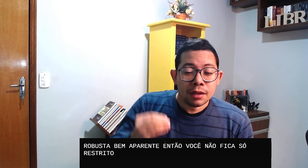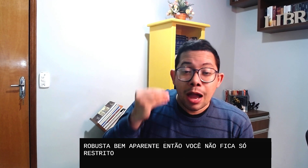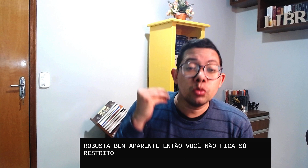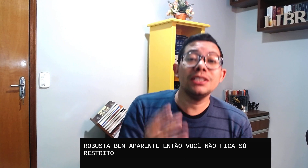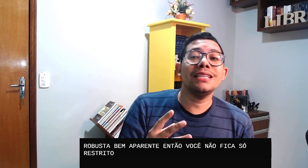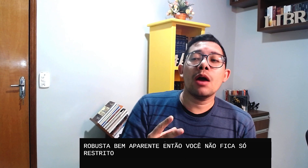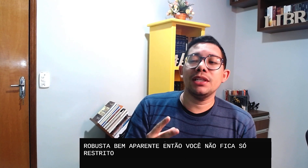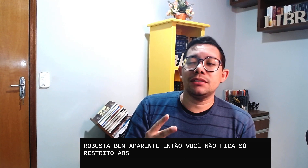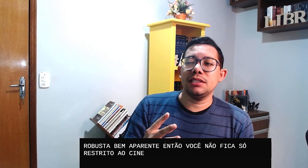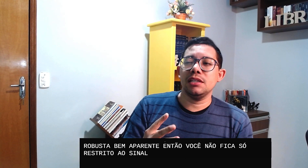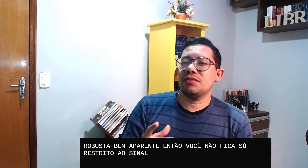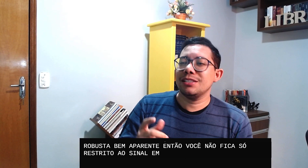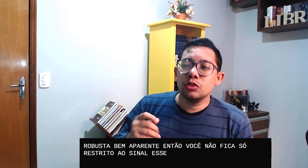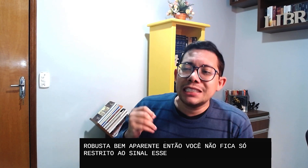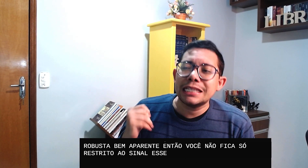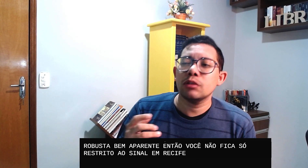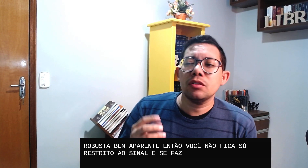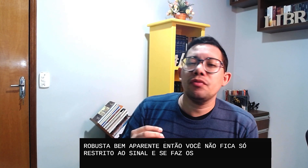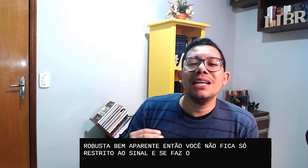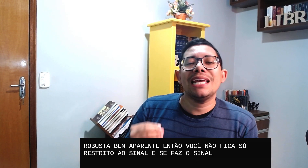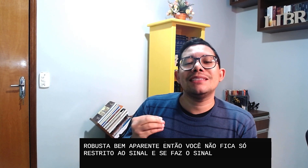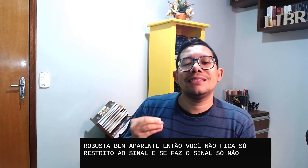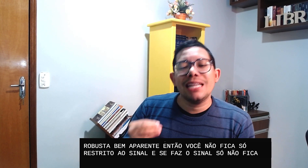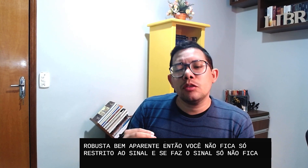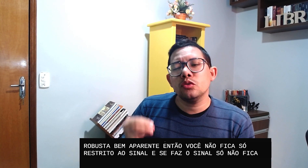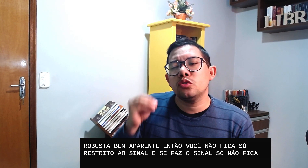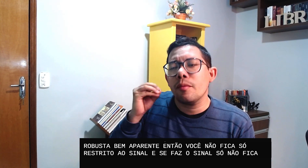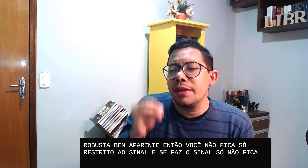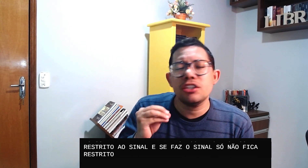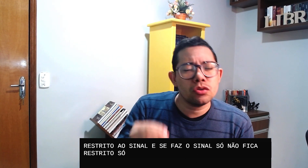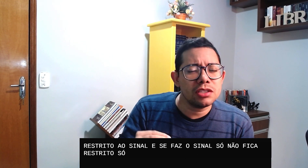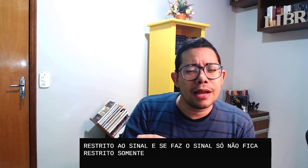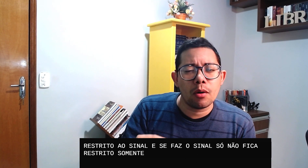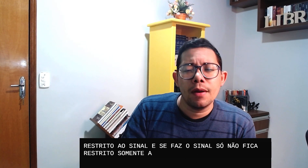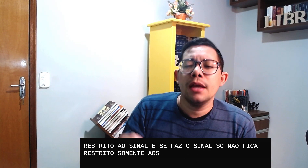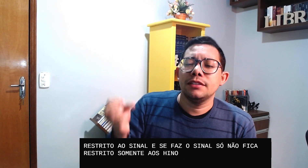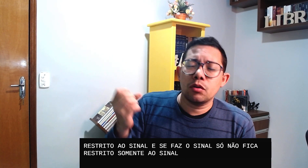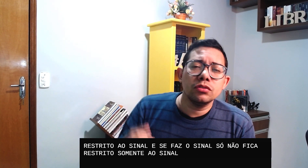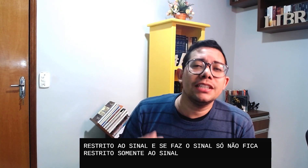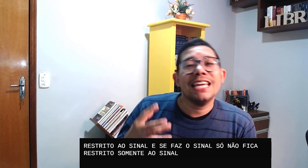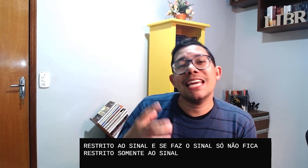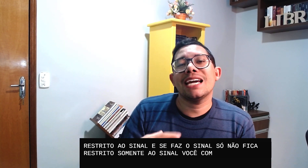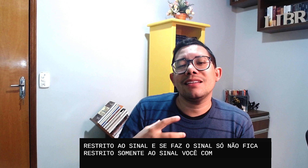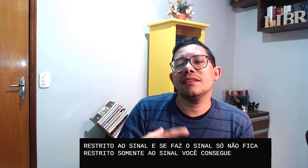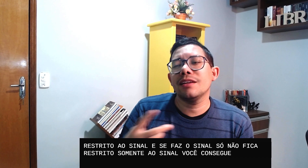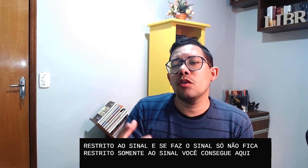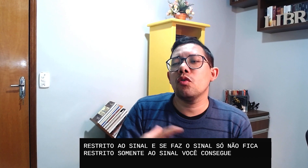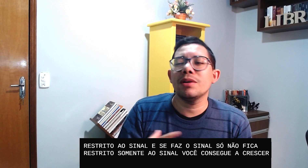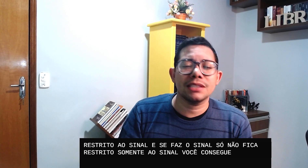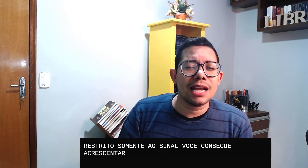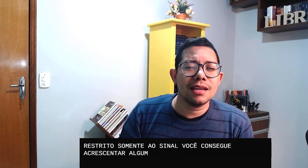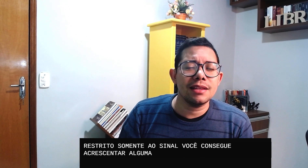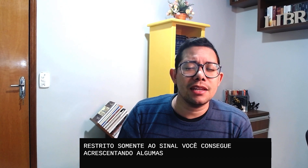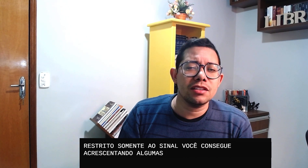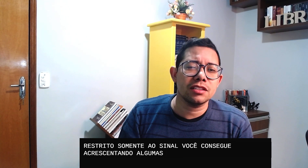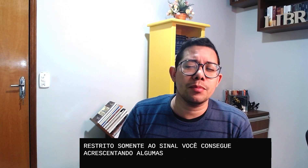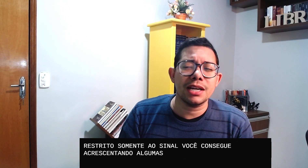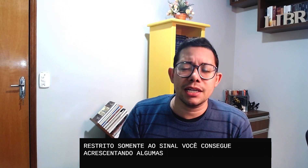ao sinal em si, faz o sinal, você não fica restrito somente ao sinal. Você consegue ir acrescentando algumas características